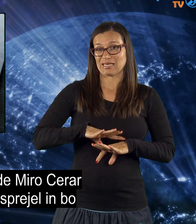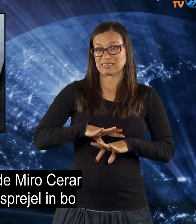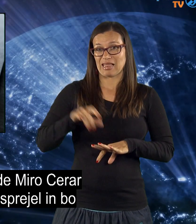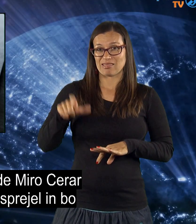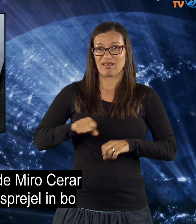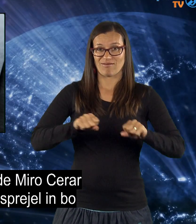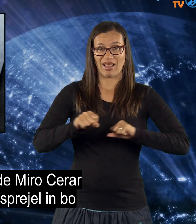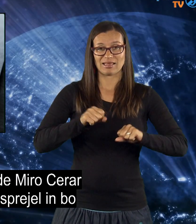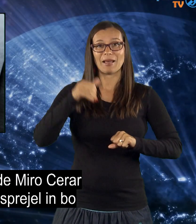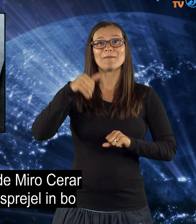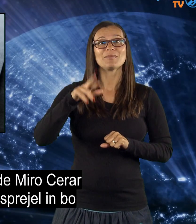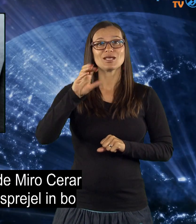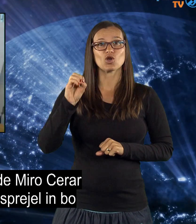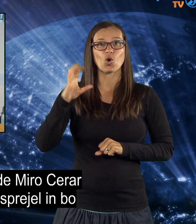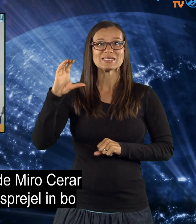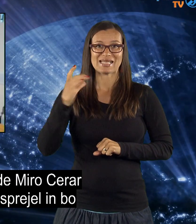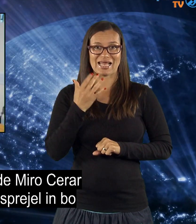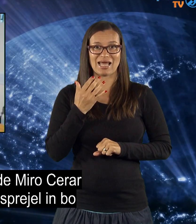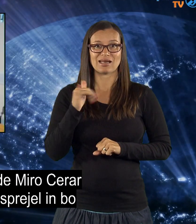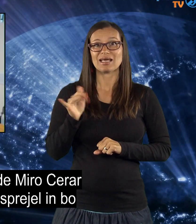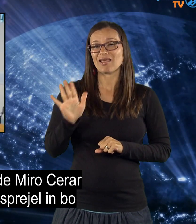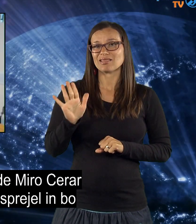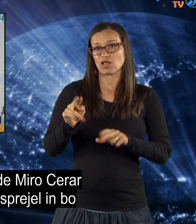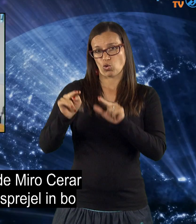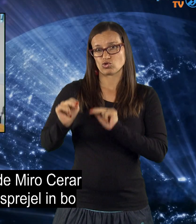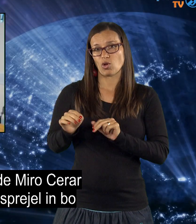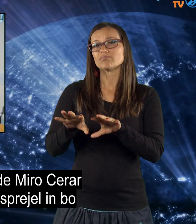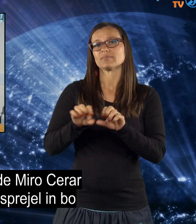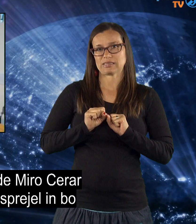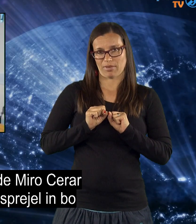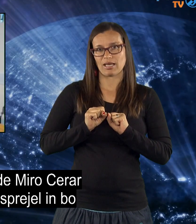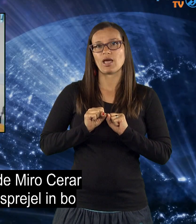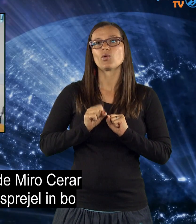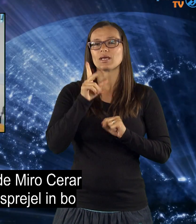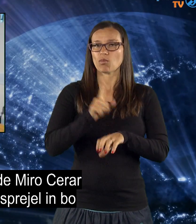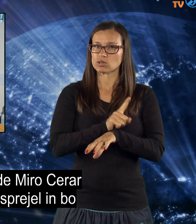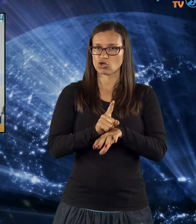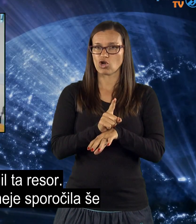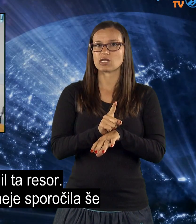Predsednik vlade Miro Cerar je njen odstop sprejel in bo začasno vodil ta resor.